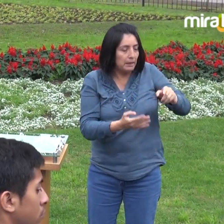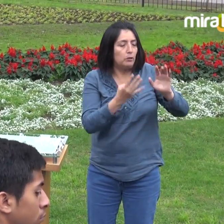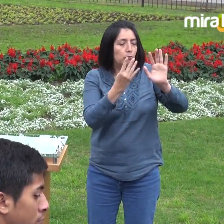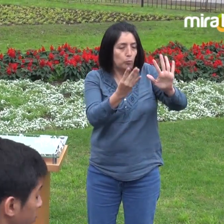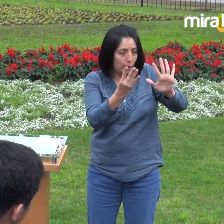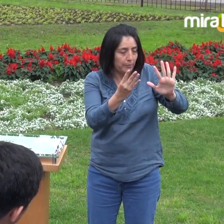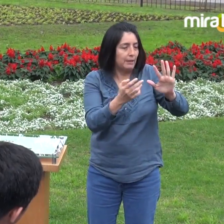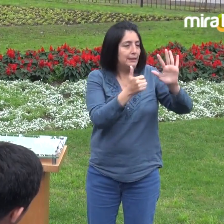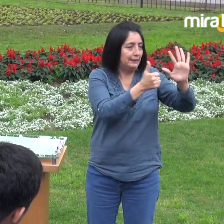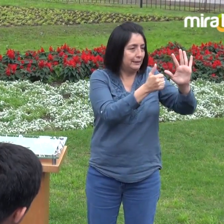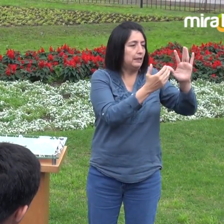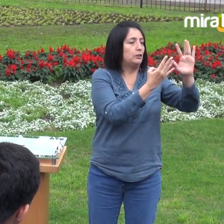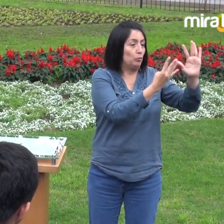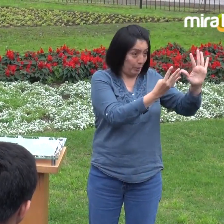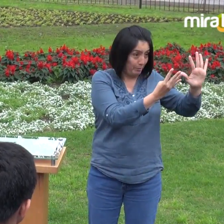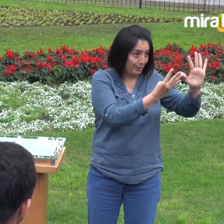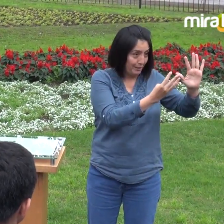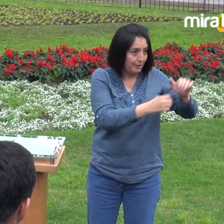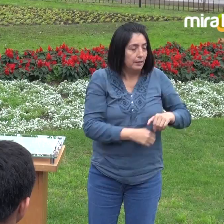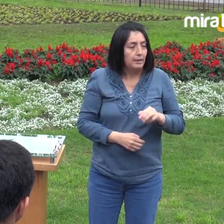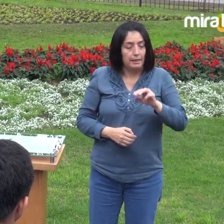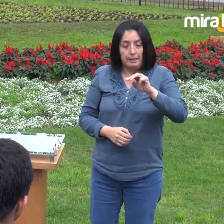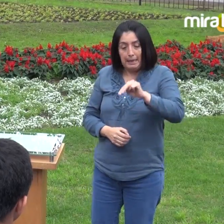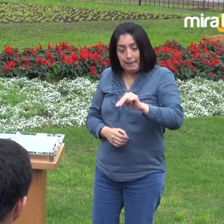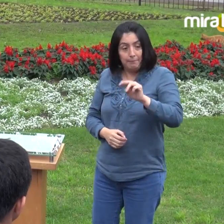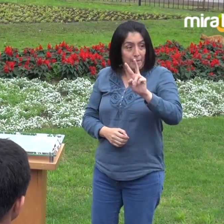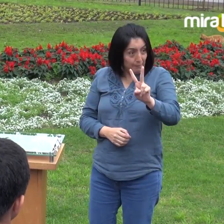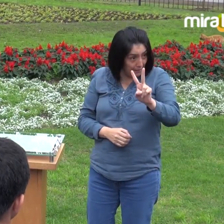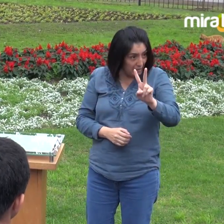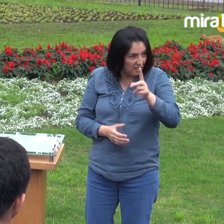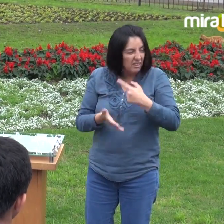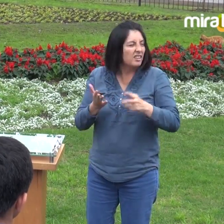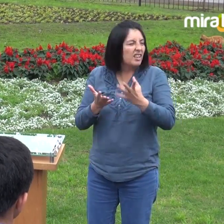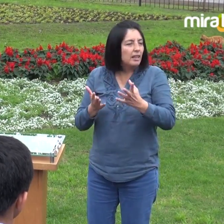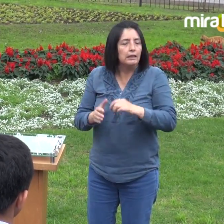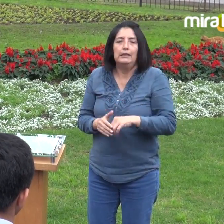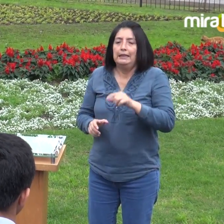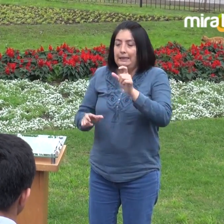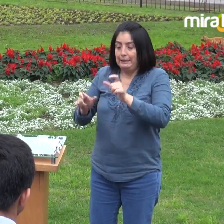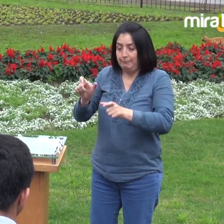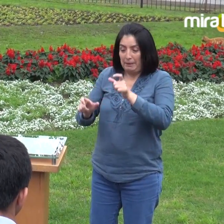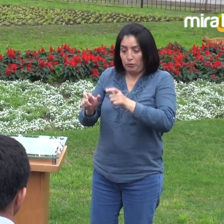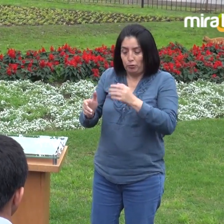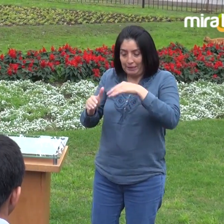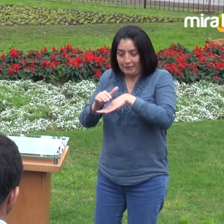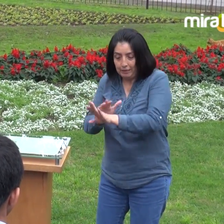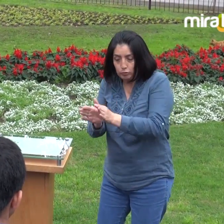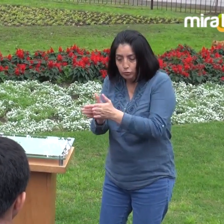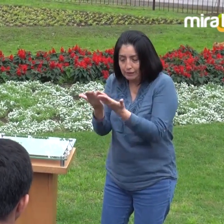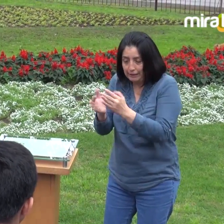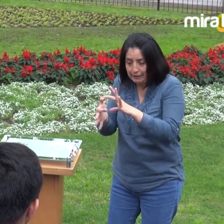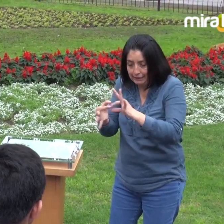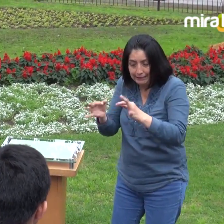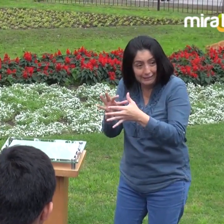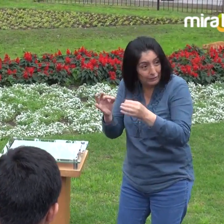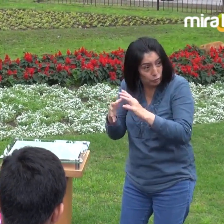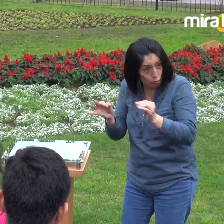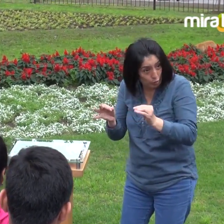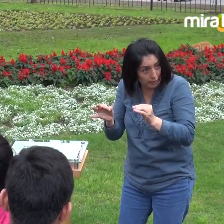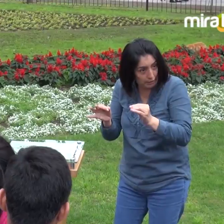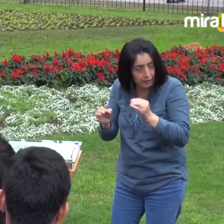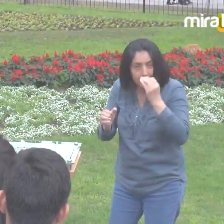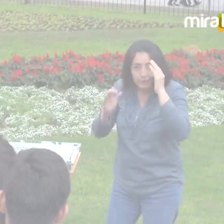vargas llosa se caracteriza porque ubica a sus personajes ficticios en lugares